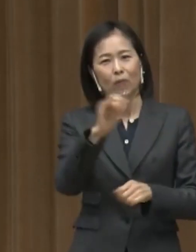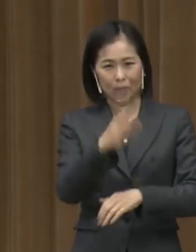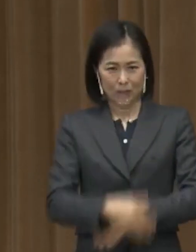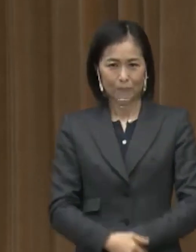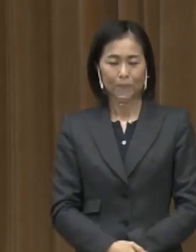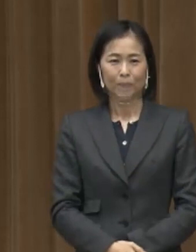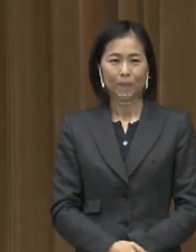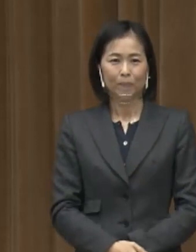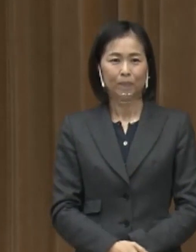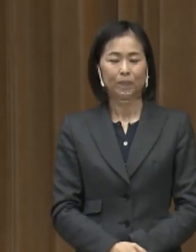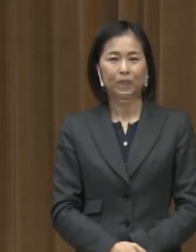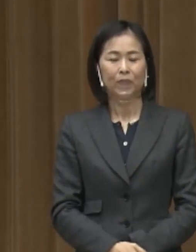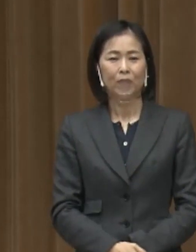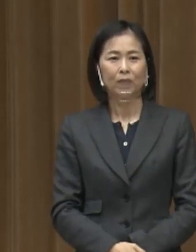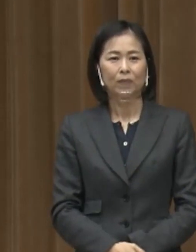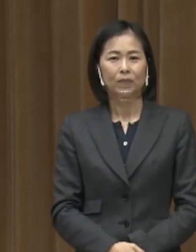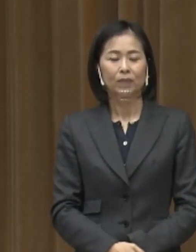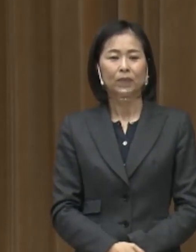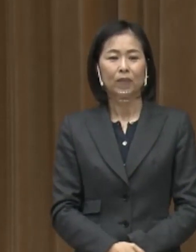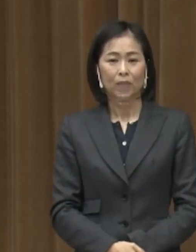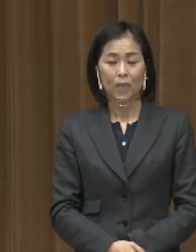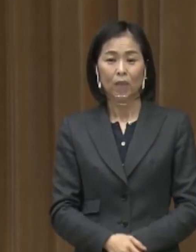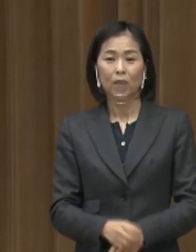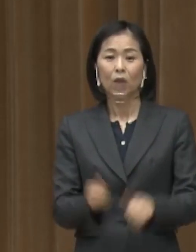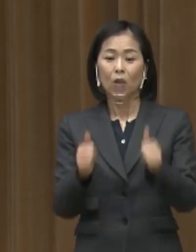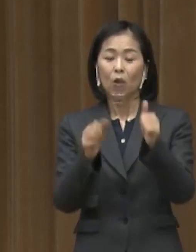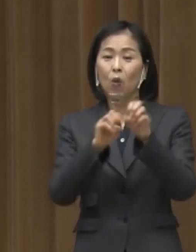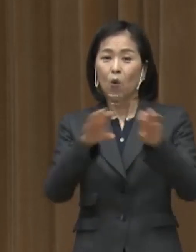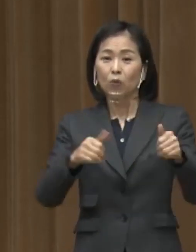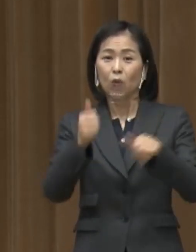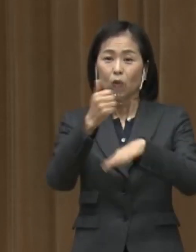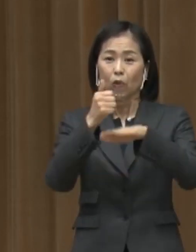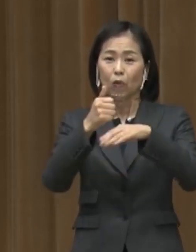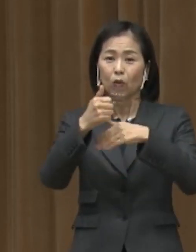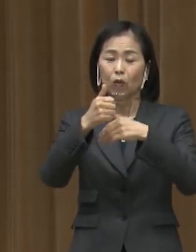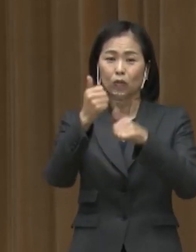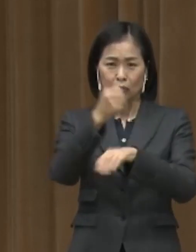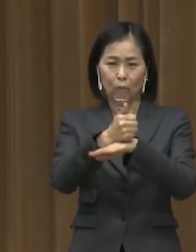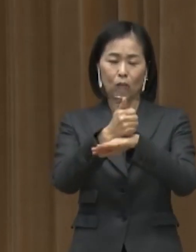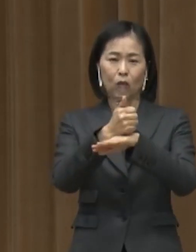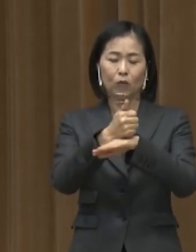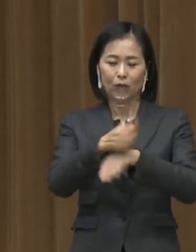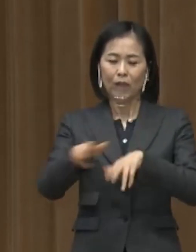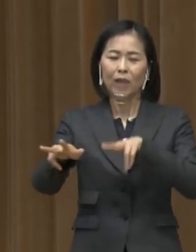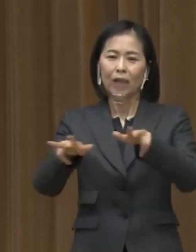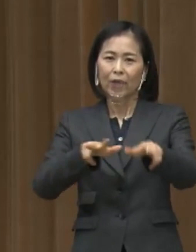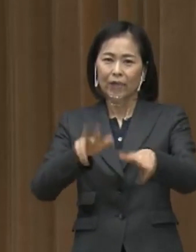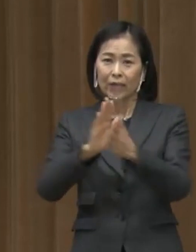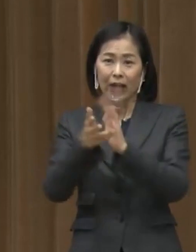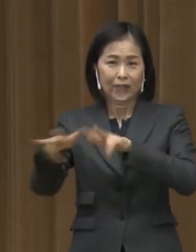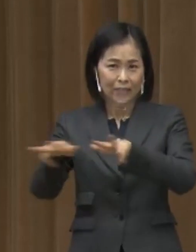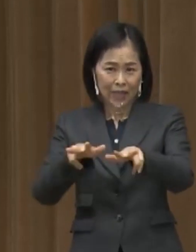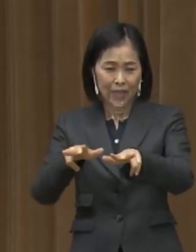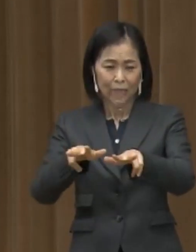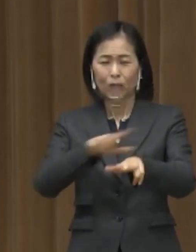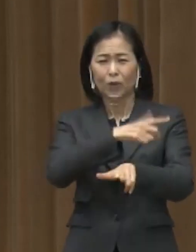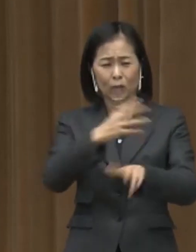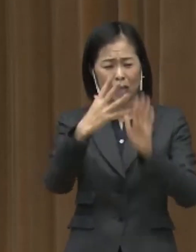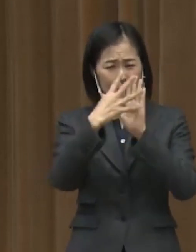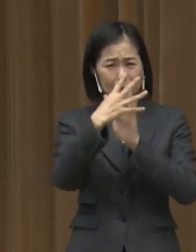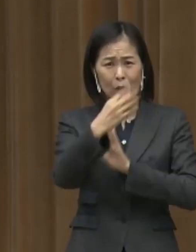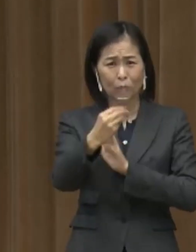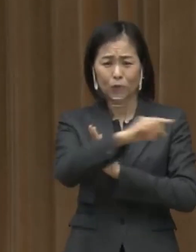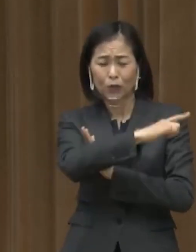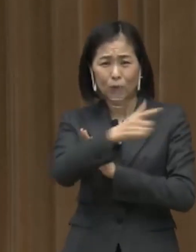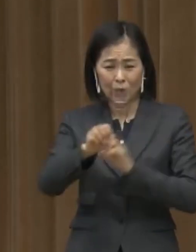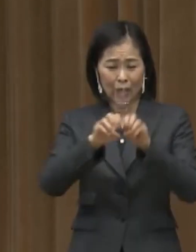して副報道長には県政の取り組み、あるいは本県の魅力を積極的に発